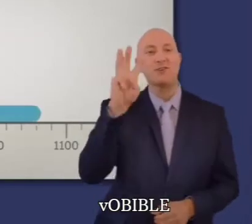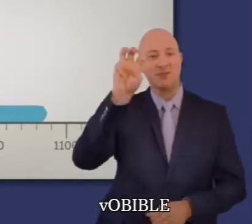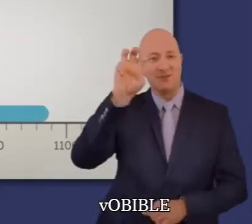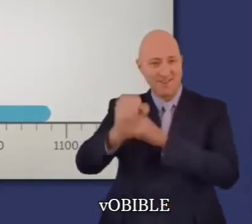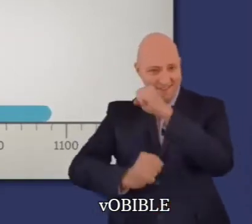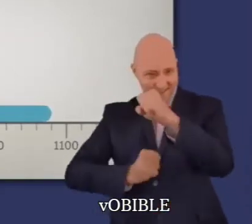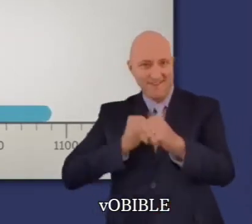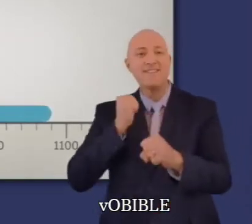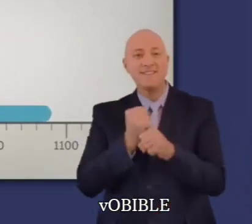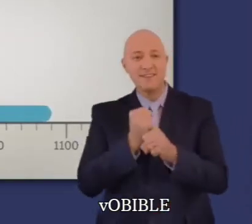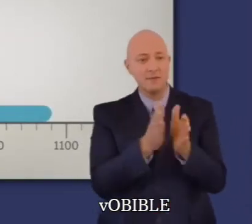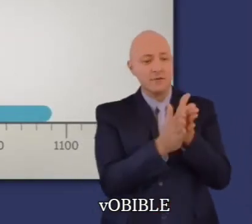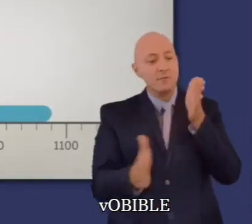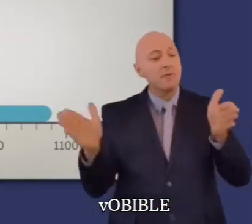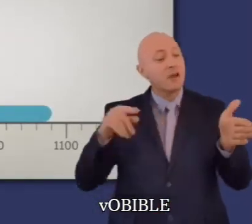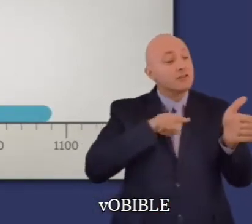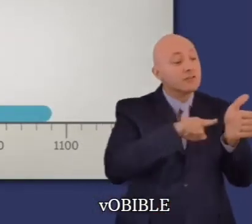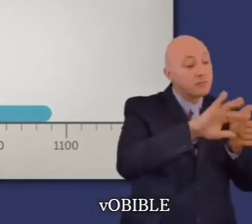son glorieux royaume.